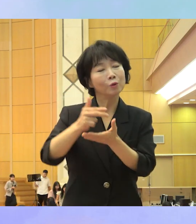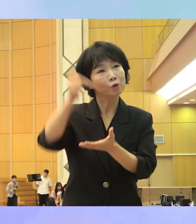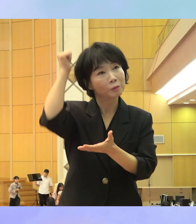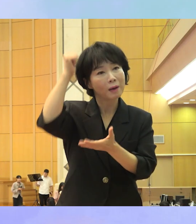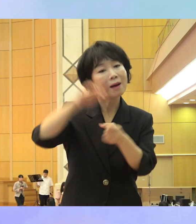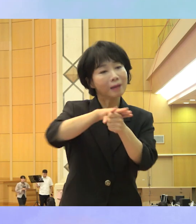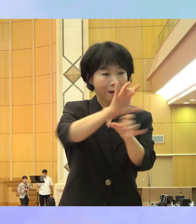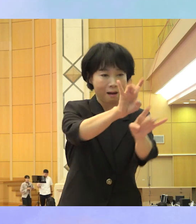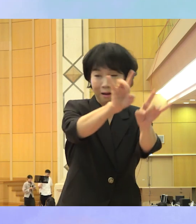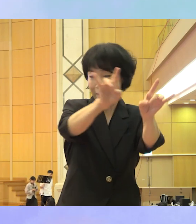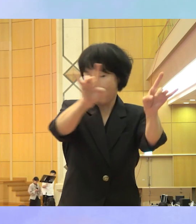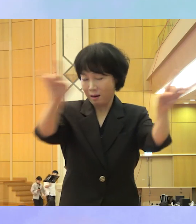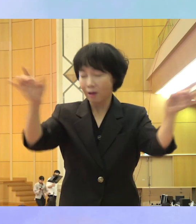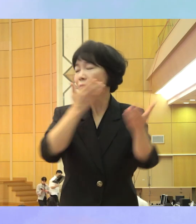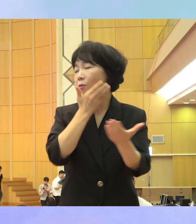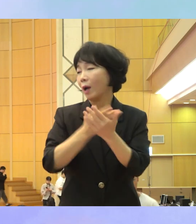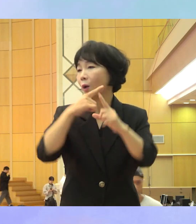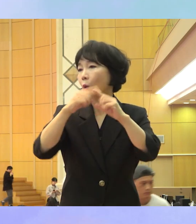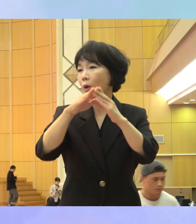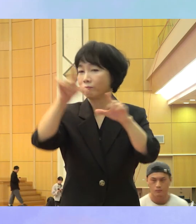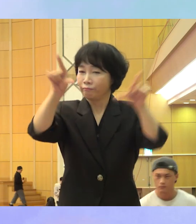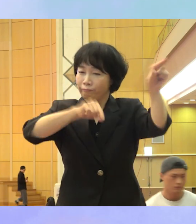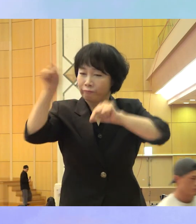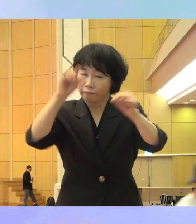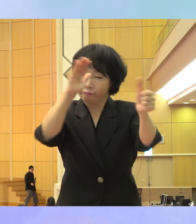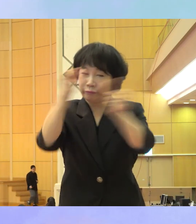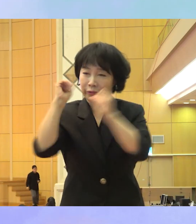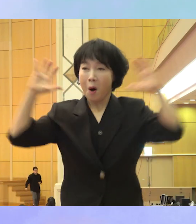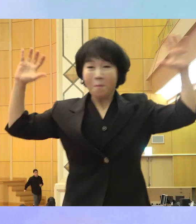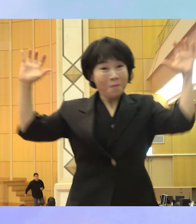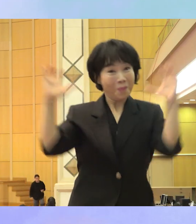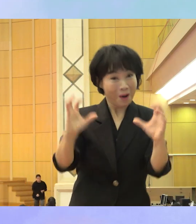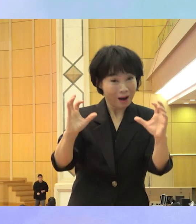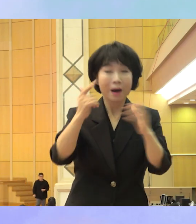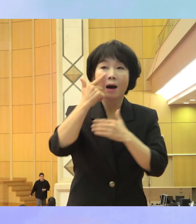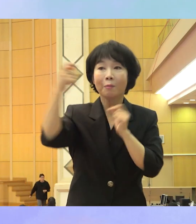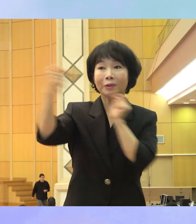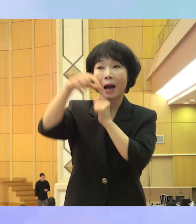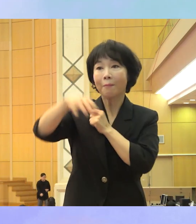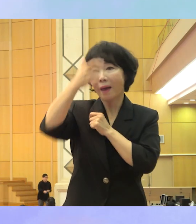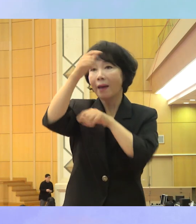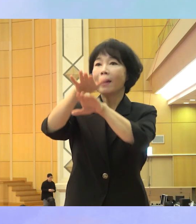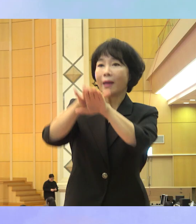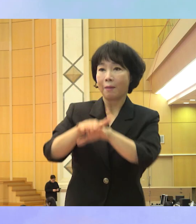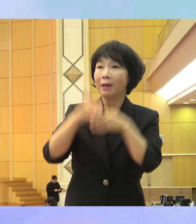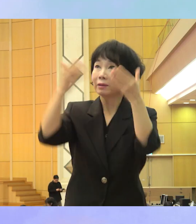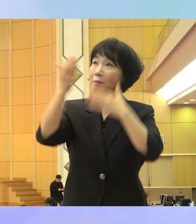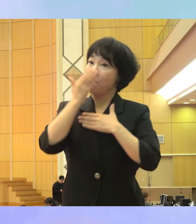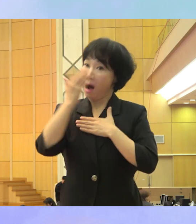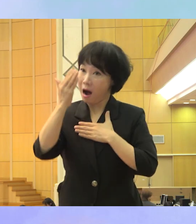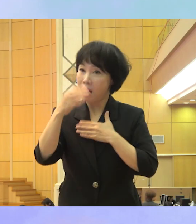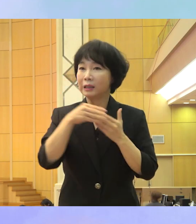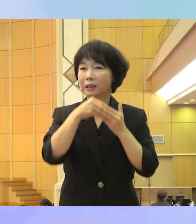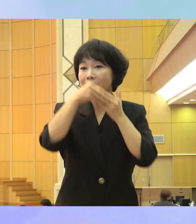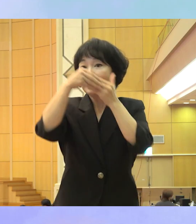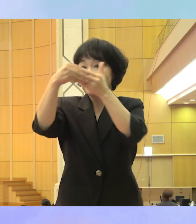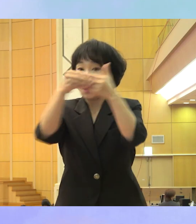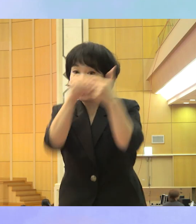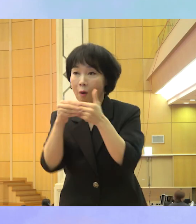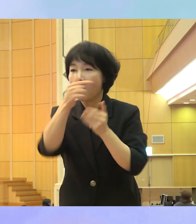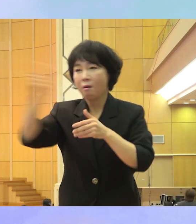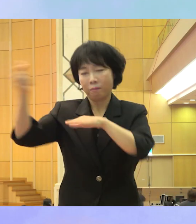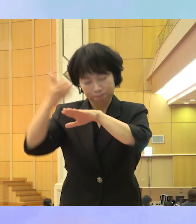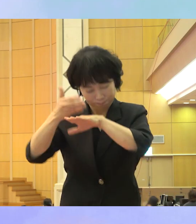주님의 사랑하는 백성들을 귀한 전으로 불러주셔서 아버지 앞에 예배 드릴 수 있도록 인도하여